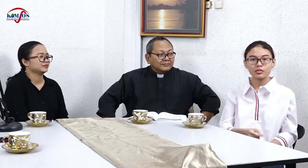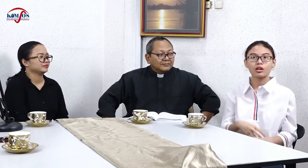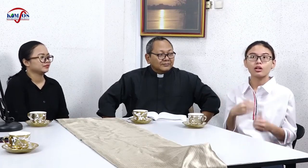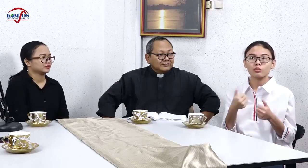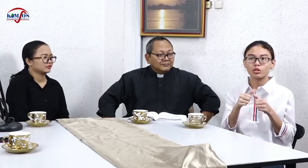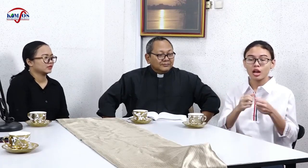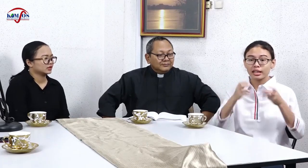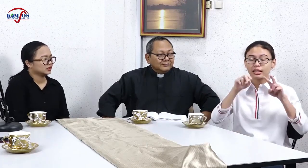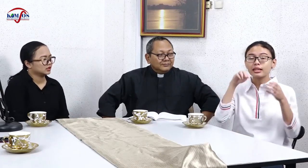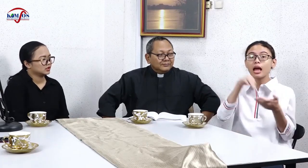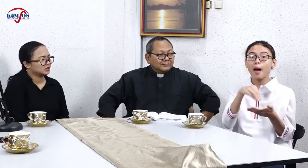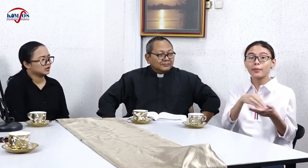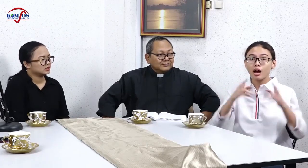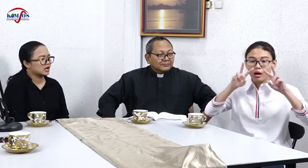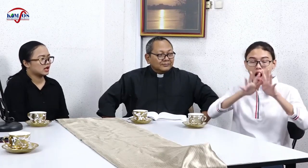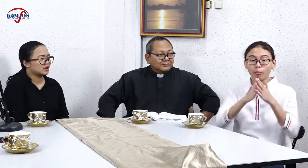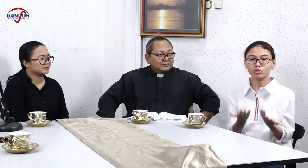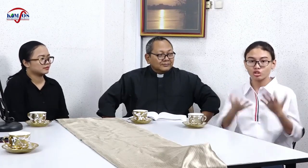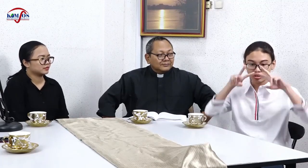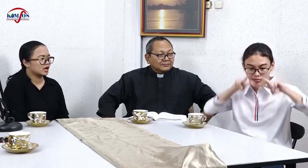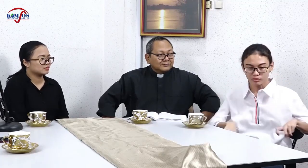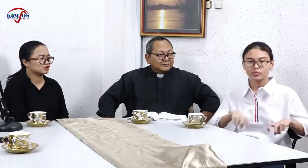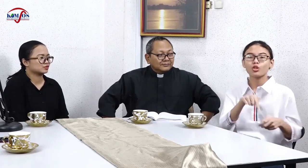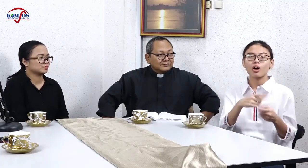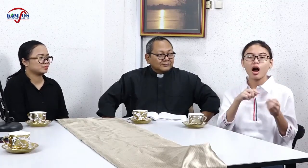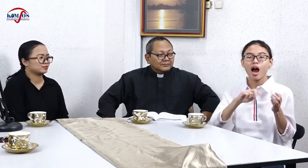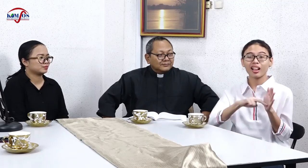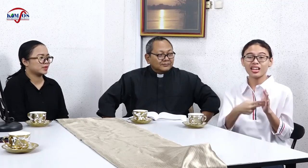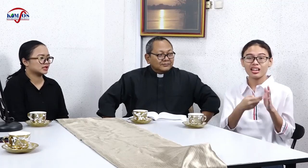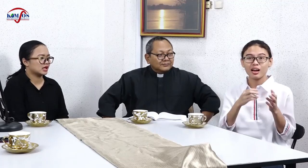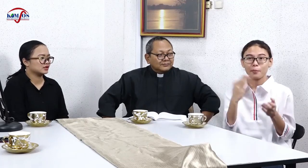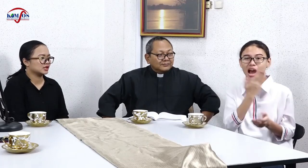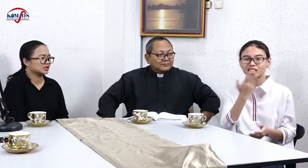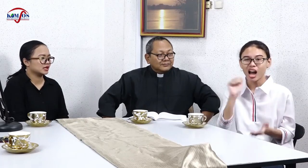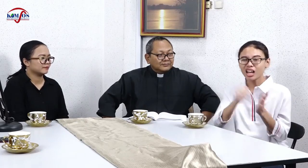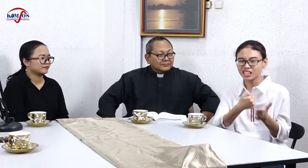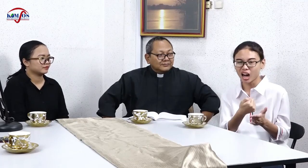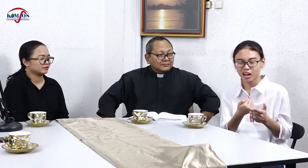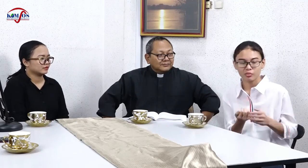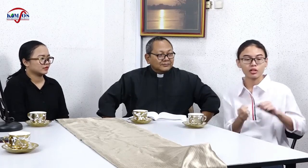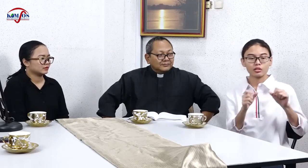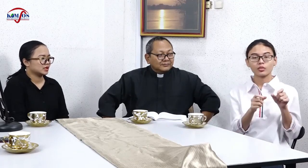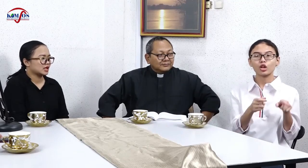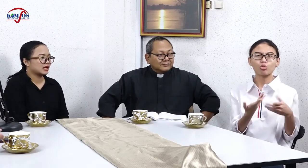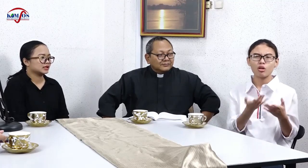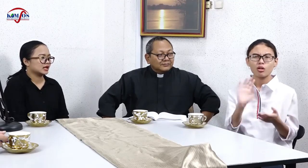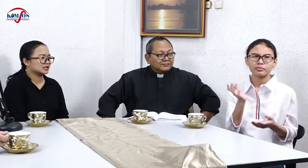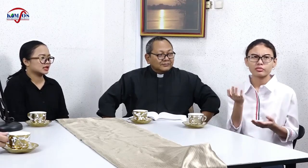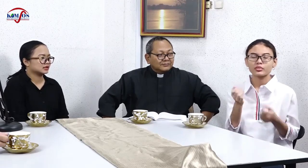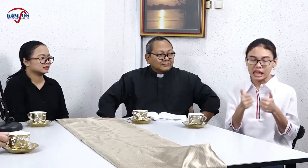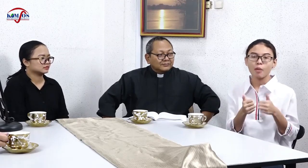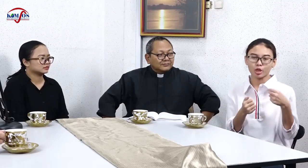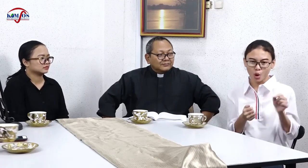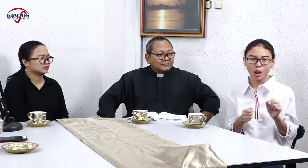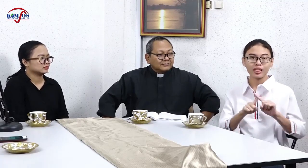betul dalam kamus bahasa Indonesia arti